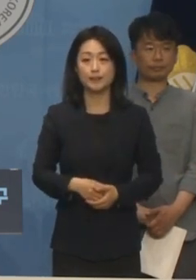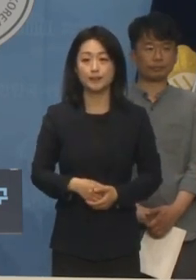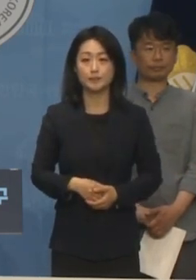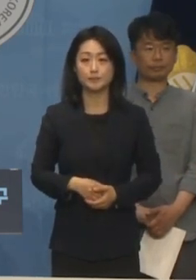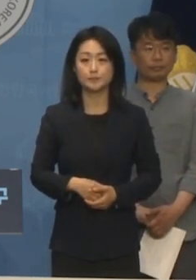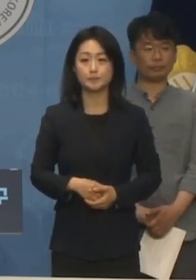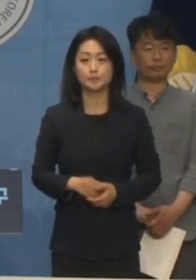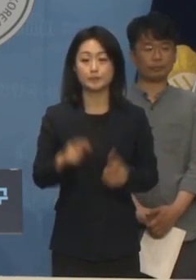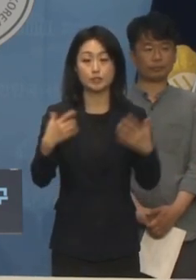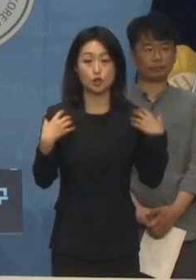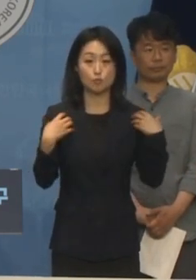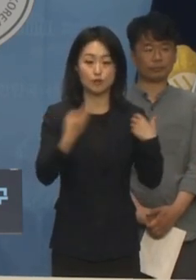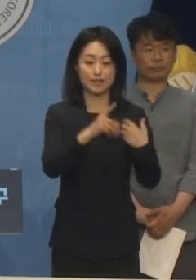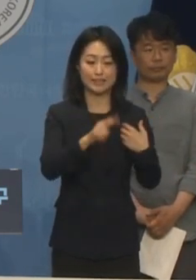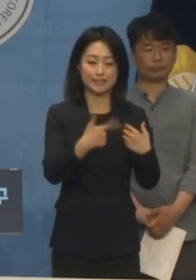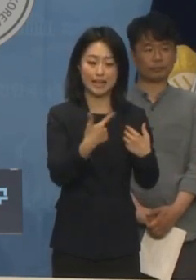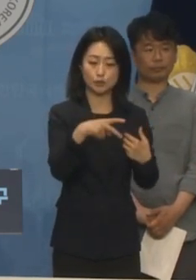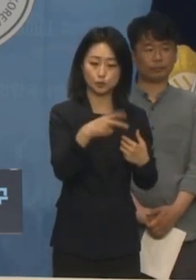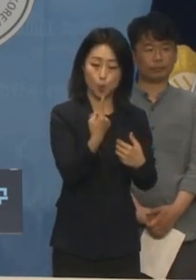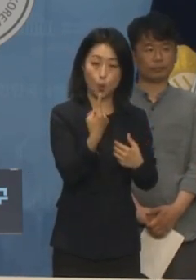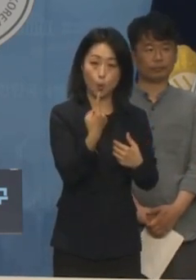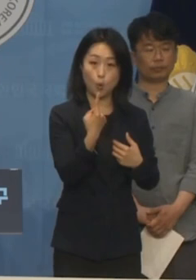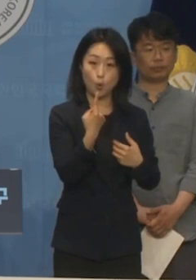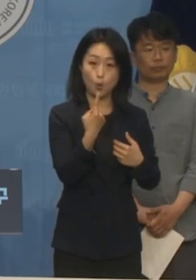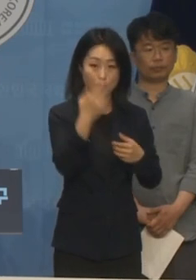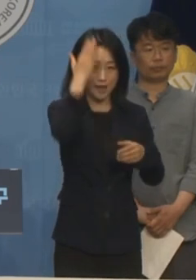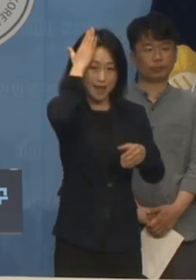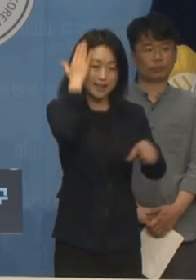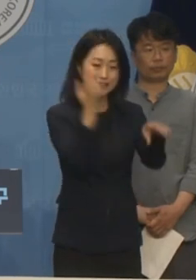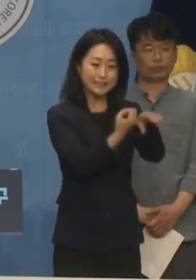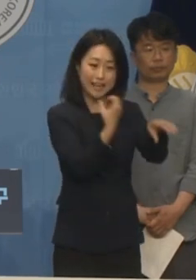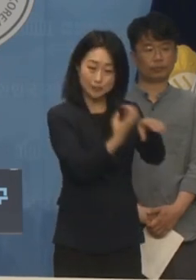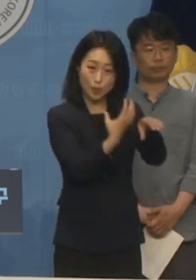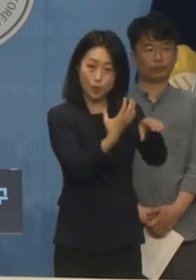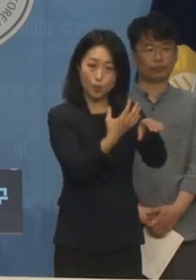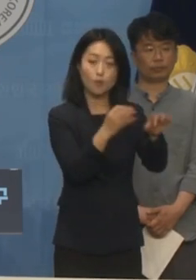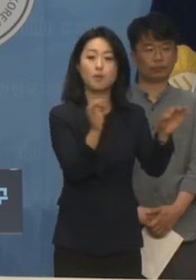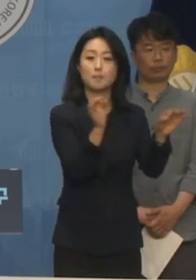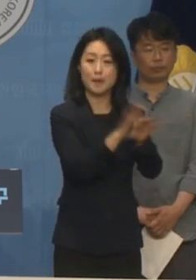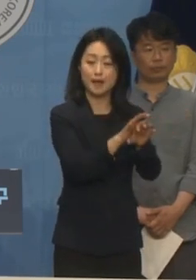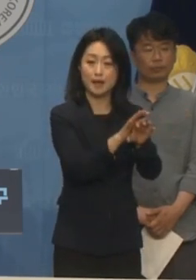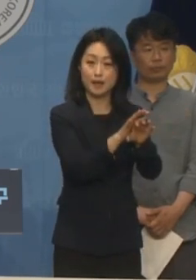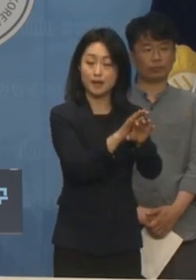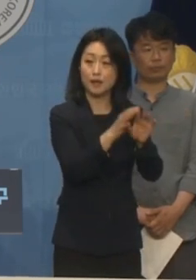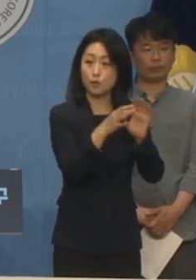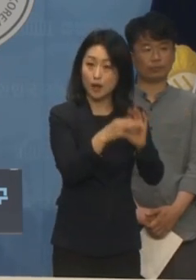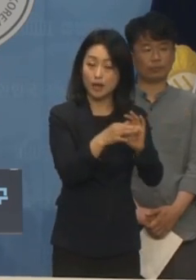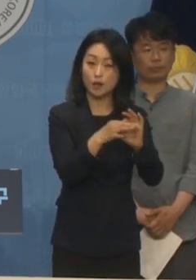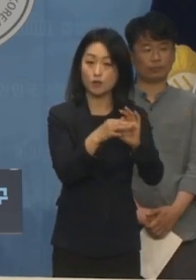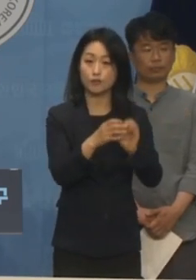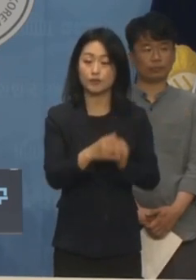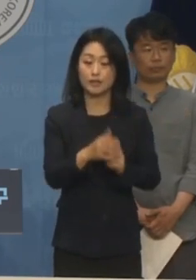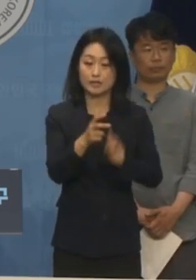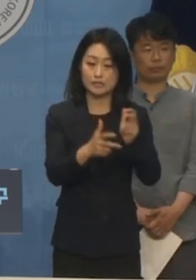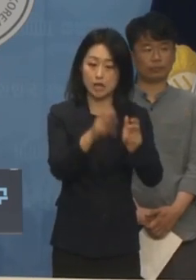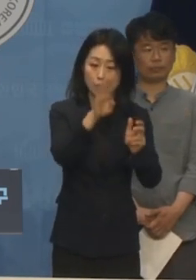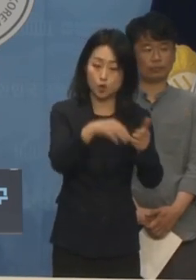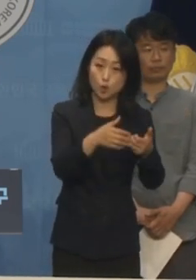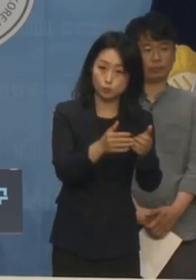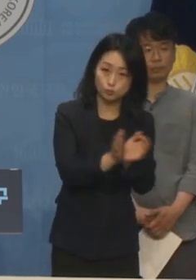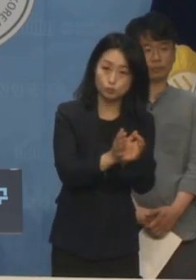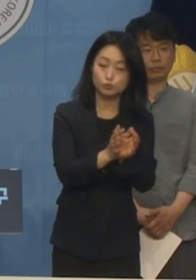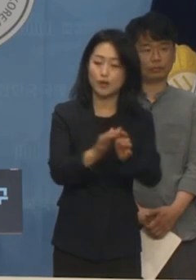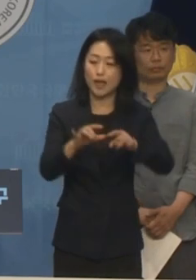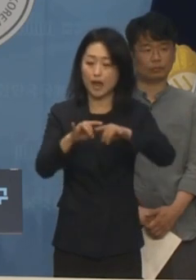정부의 탄소중립 추진 전략만 보더라도 주무를 맡는 환경부, 에너지를 담당하는 산업통상자원부뿐만